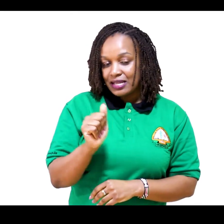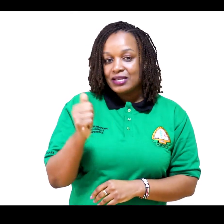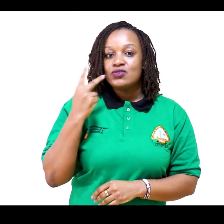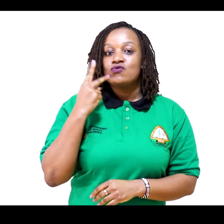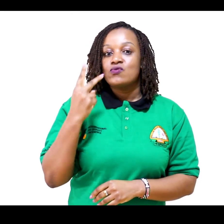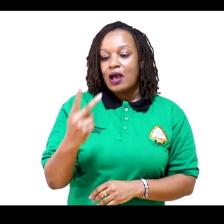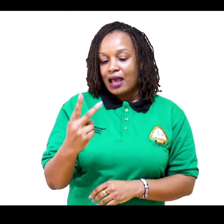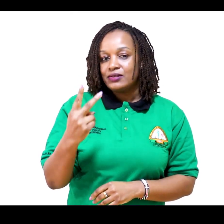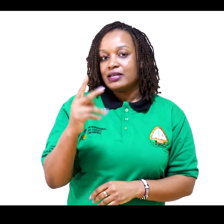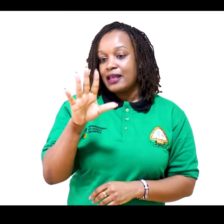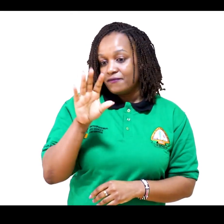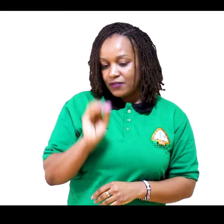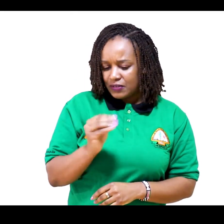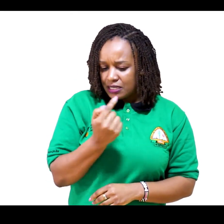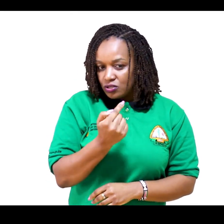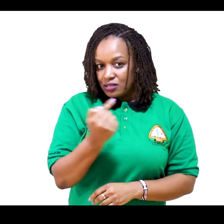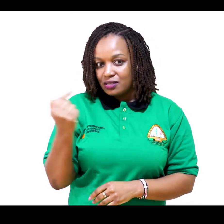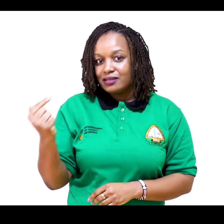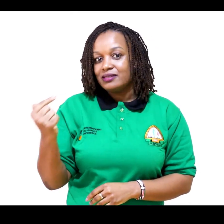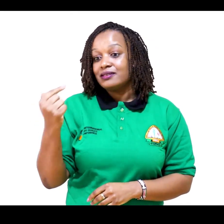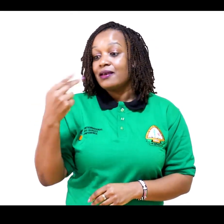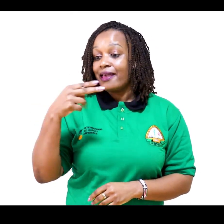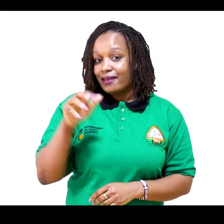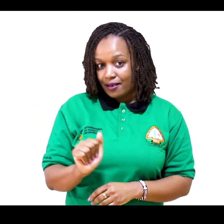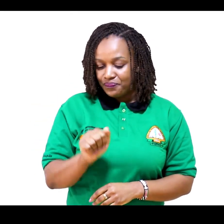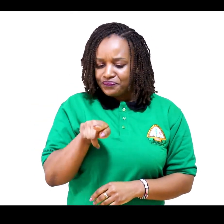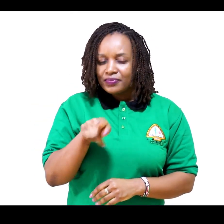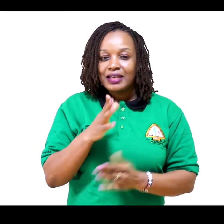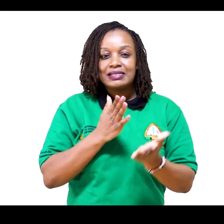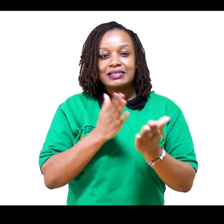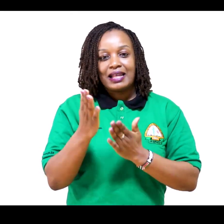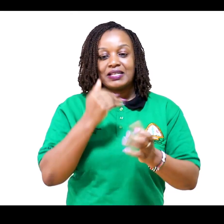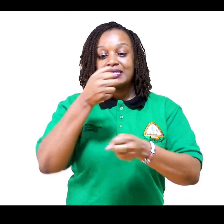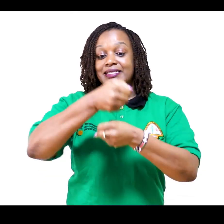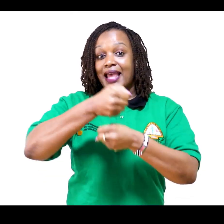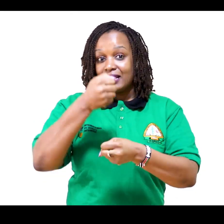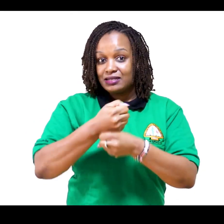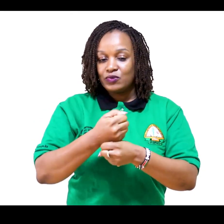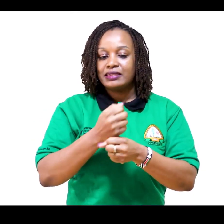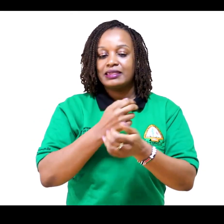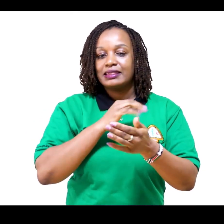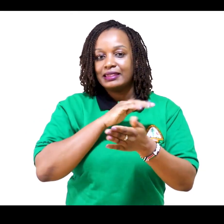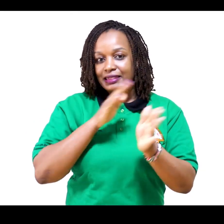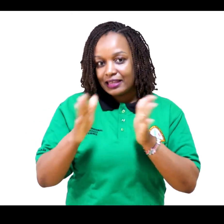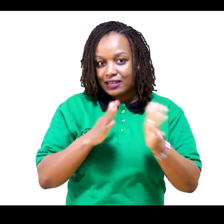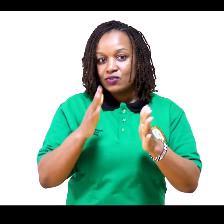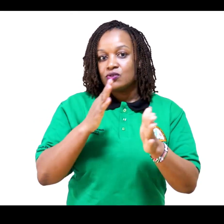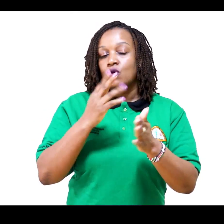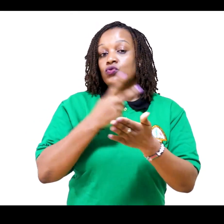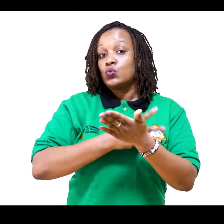shilingi 250 kwa ekari. Huduma hii inafanywa ndani ya wiki 2.